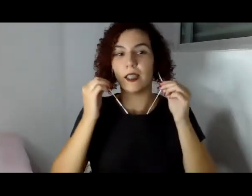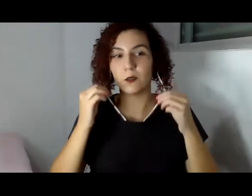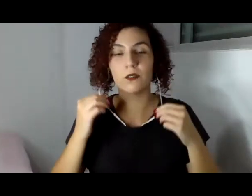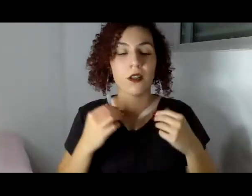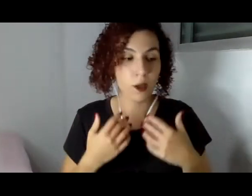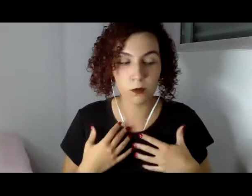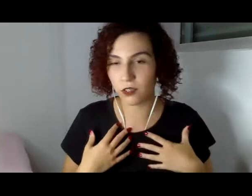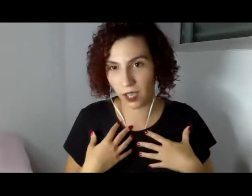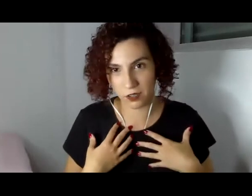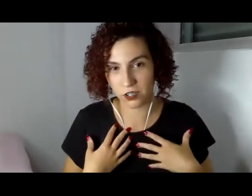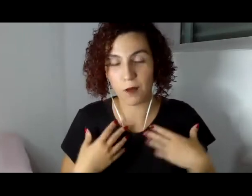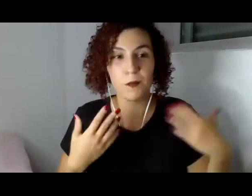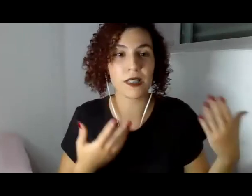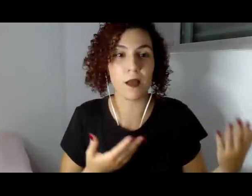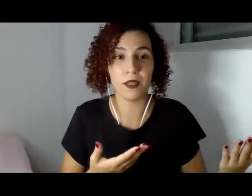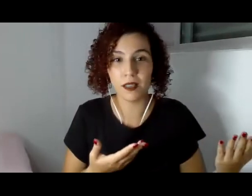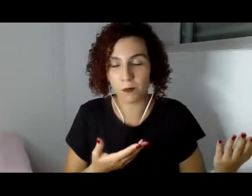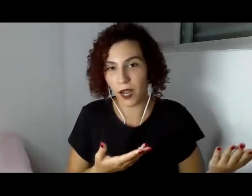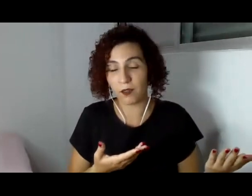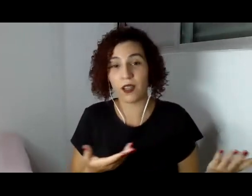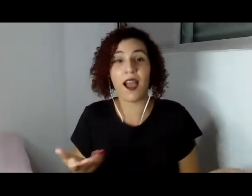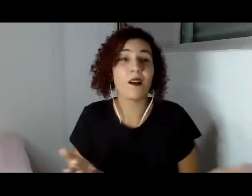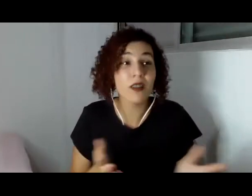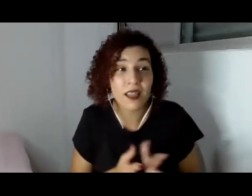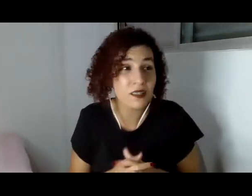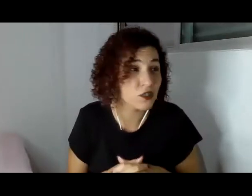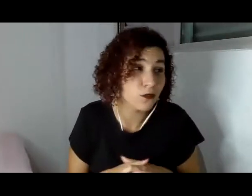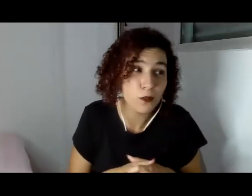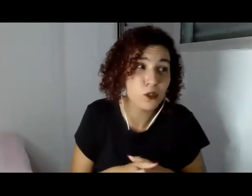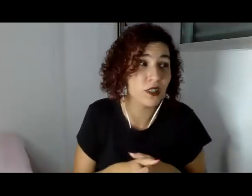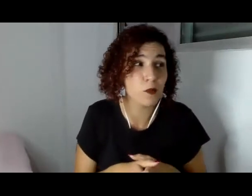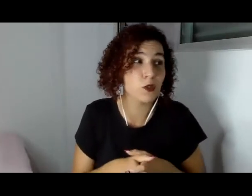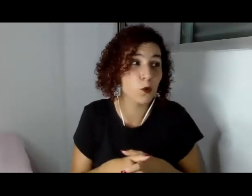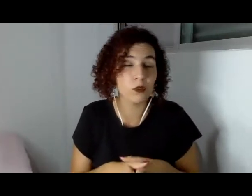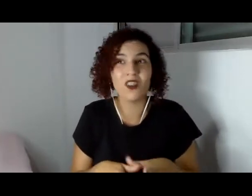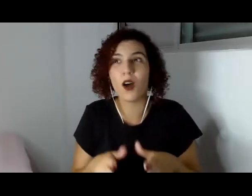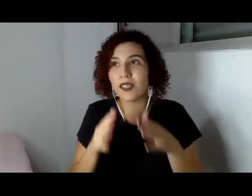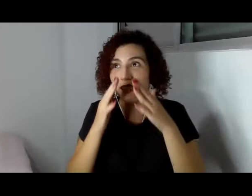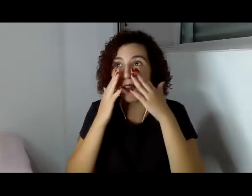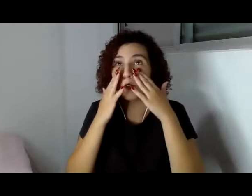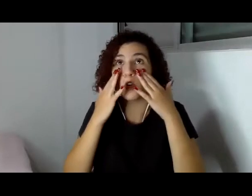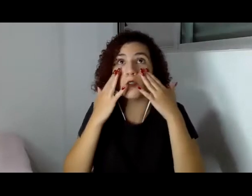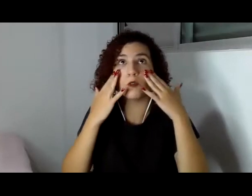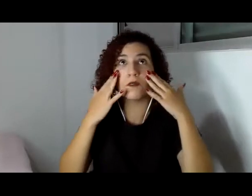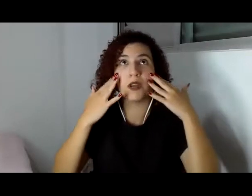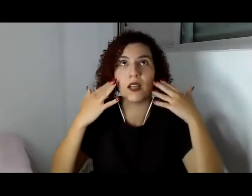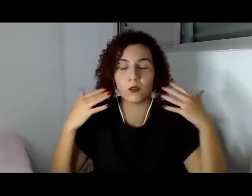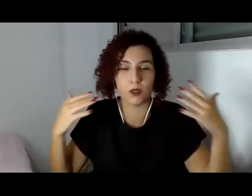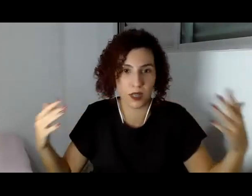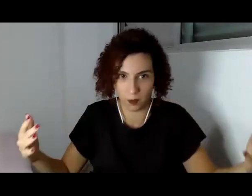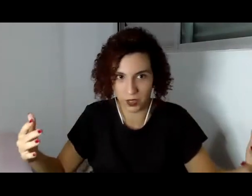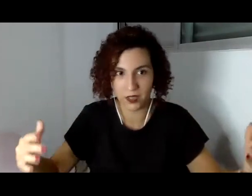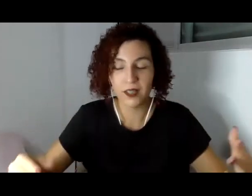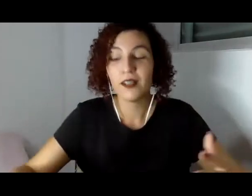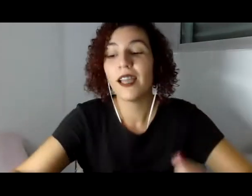que é lindo. Eu, gente, chamei minhas amigas para ir, falei, alguém quer assistir um filme de tema de surdo? Nossa, saiu todo mundo em prantos